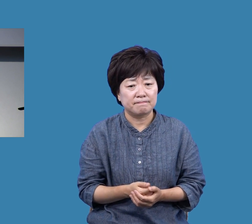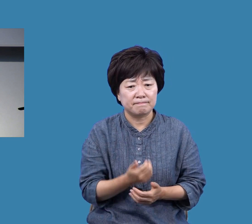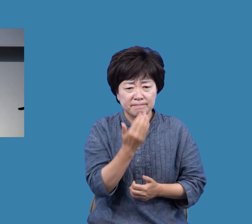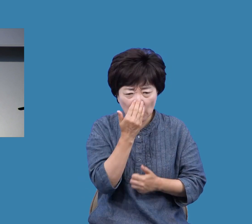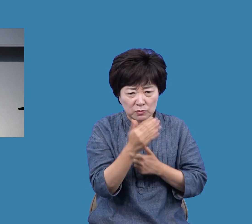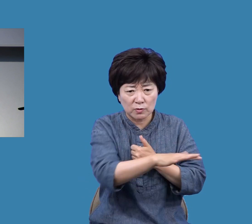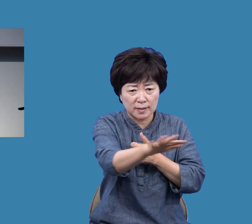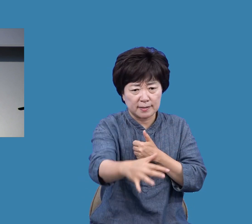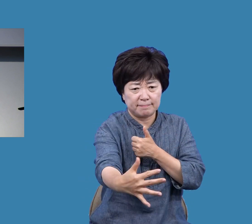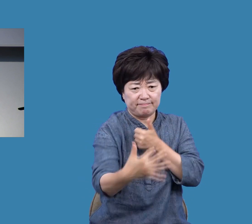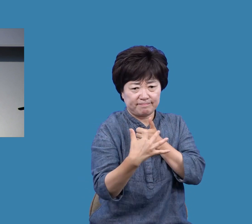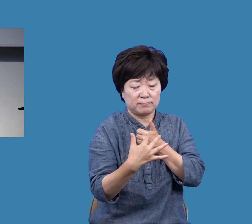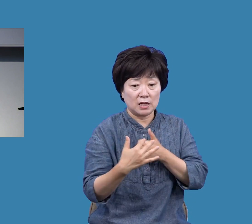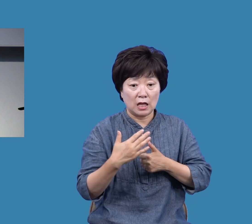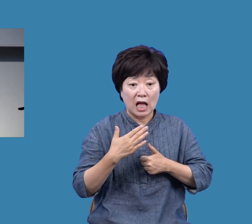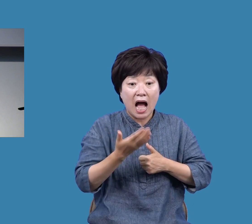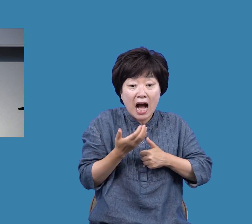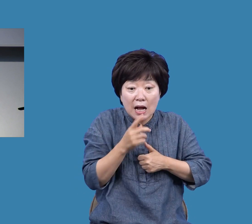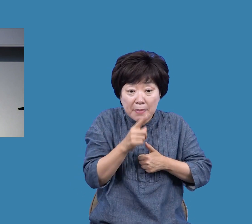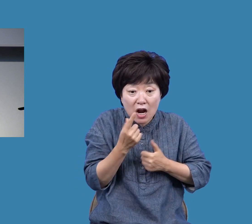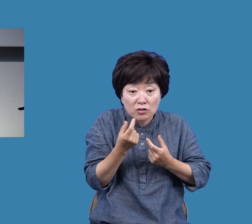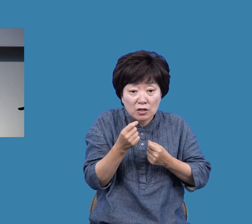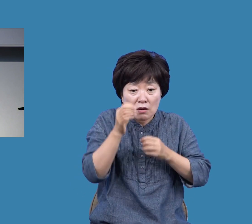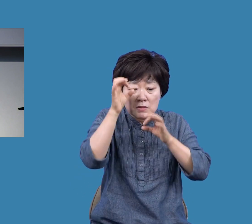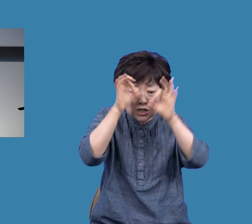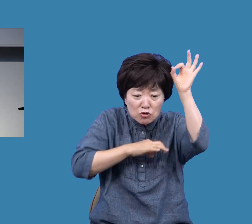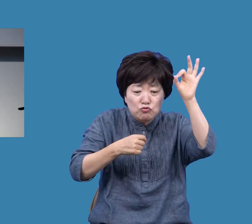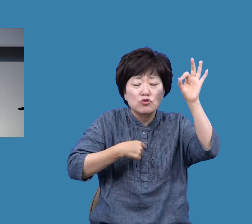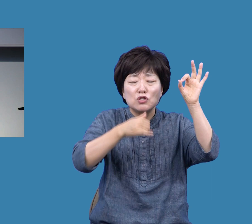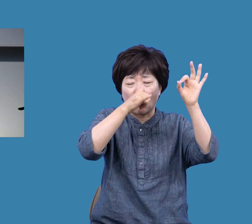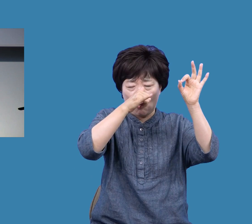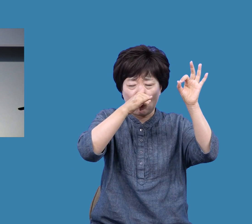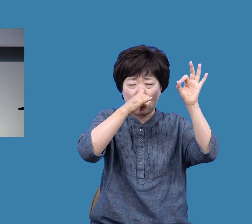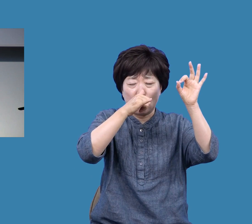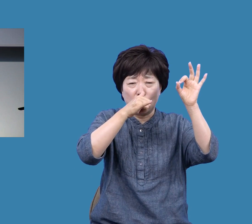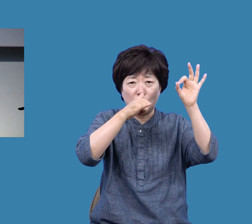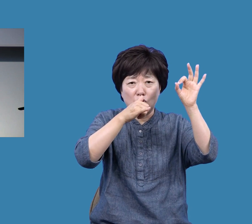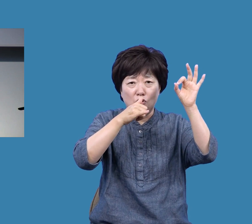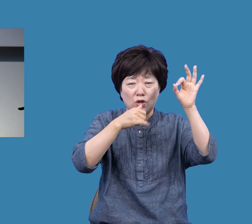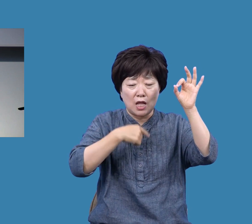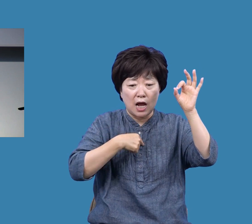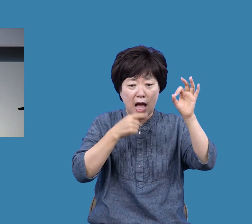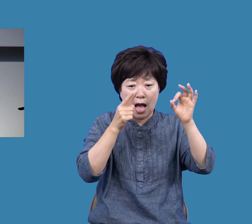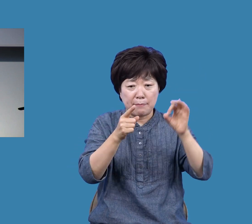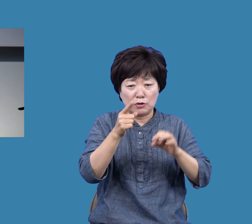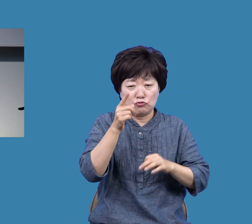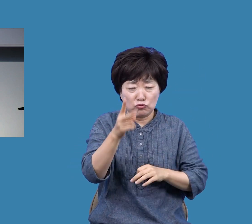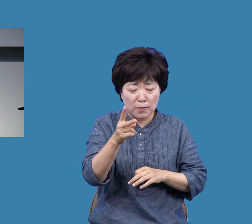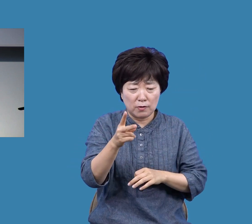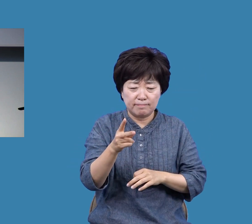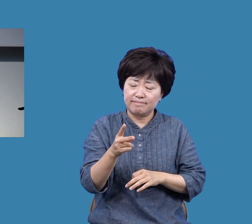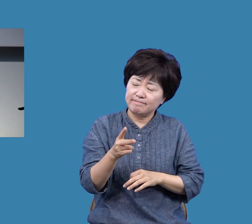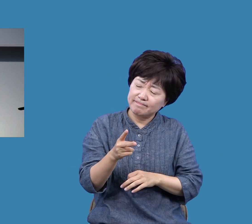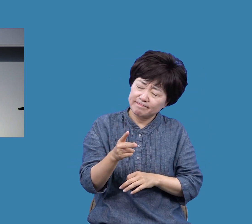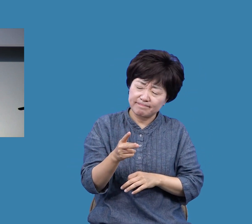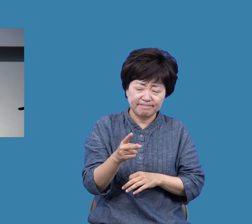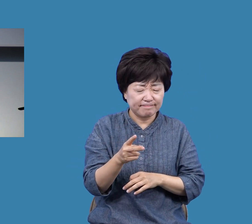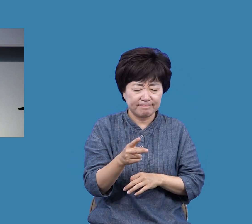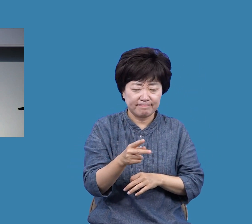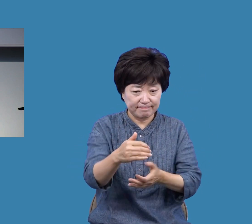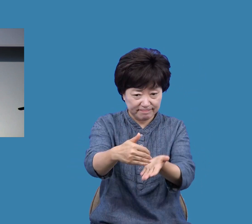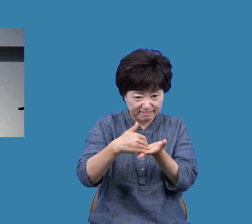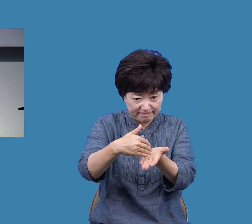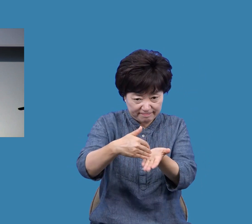아까도 말씀드렸지만 저도 실수할 수 있어요. 그러면 얘기하실 수 있지만 제가 한 번, 두 번, 아니요, 그건 제가 아무리 기도해봐도 양심상